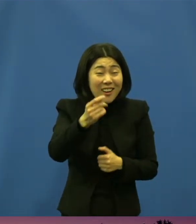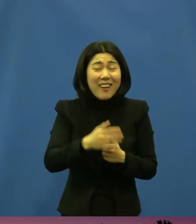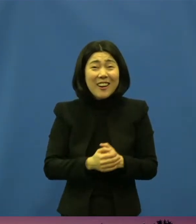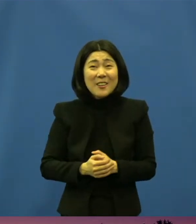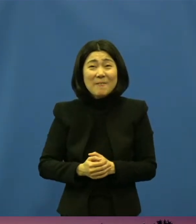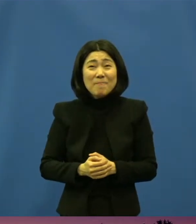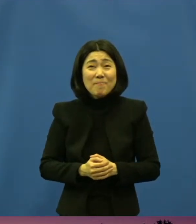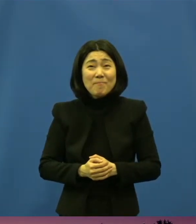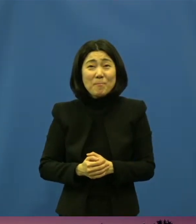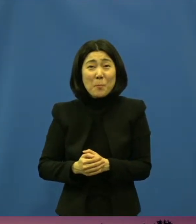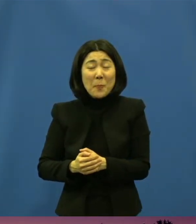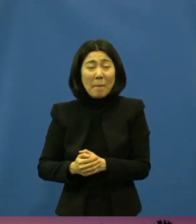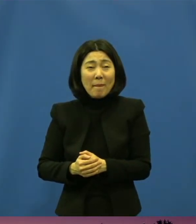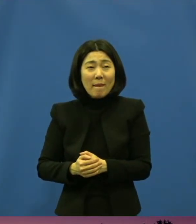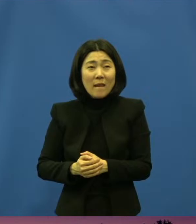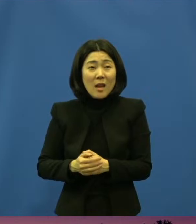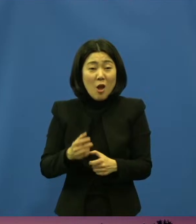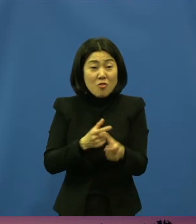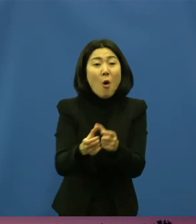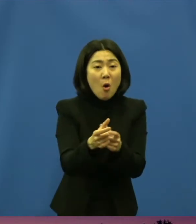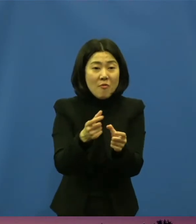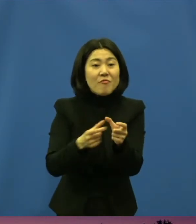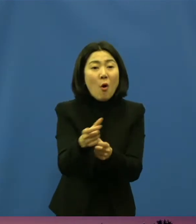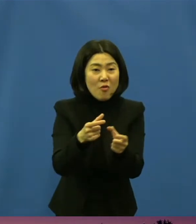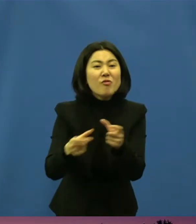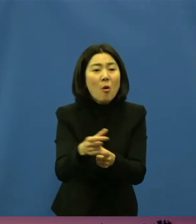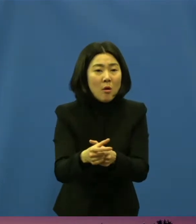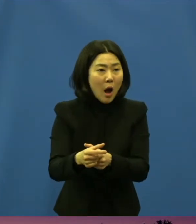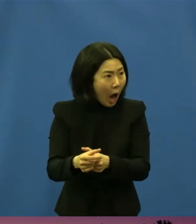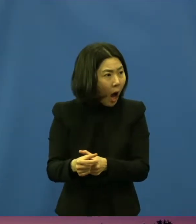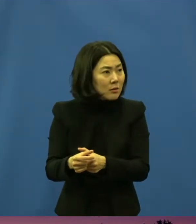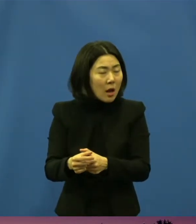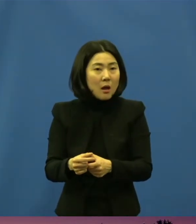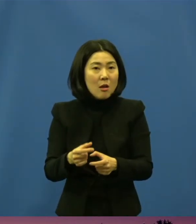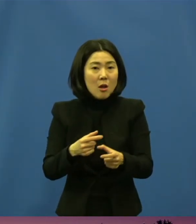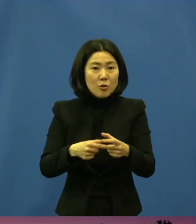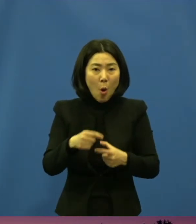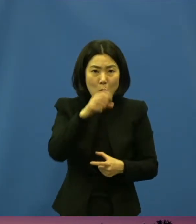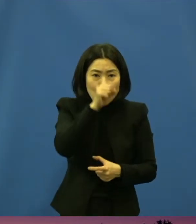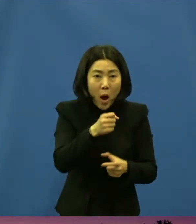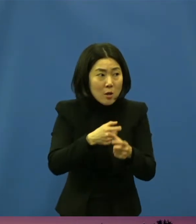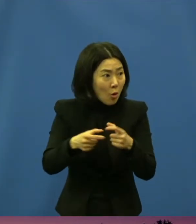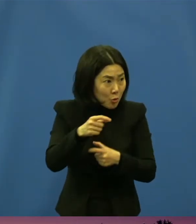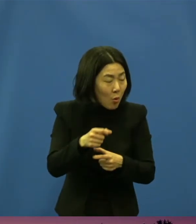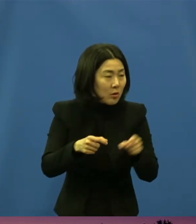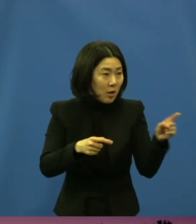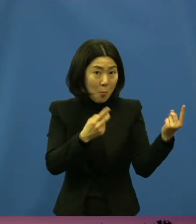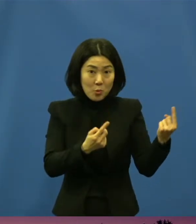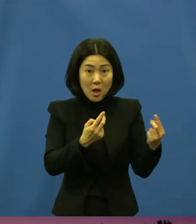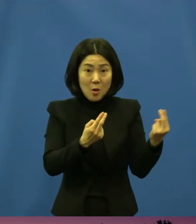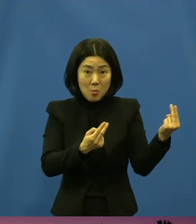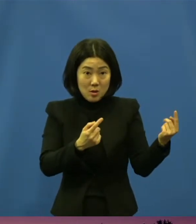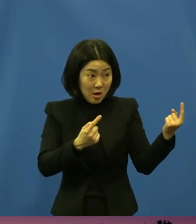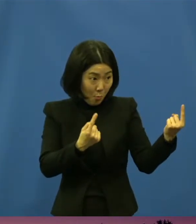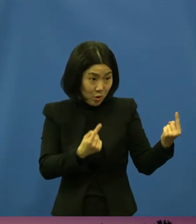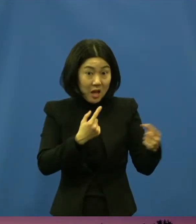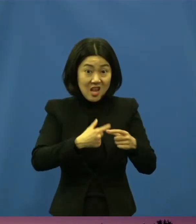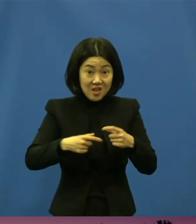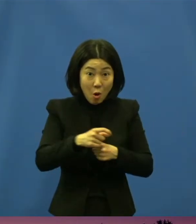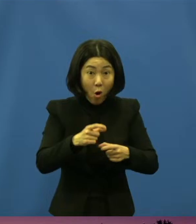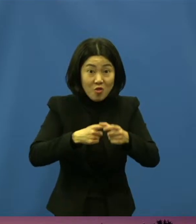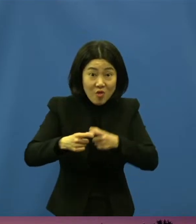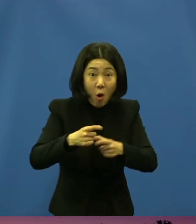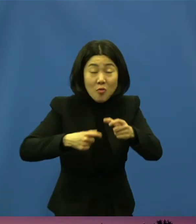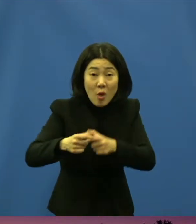우리의 탐욕에 막 불을 지르는. 눈이 그냥 한순간에 그냥 눈이 그냥 충혈돼서